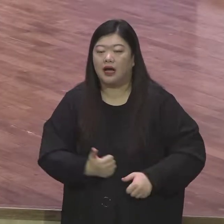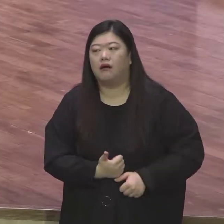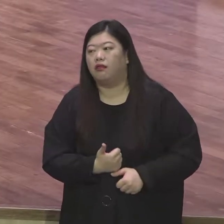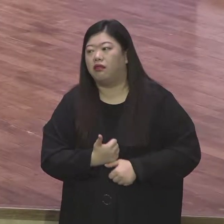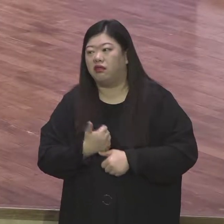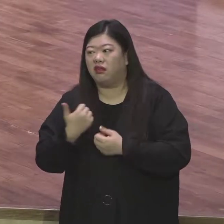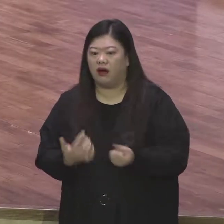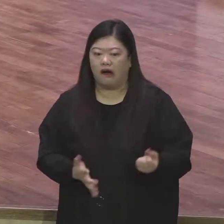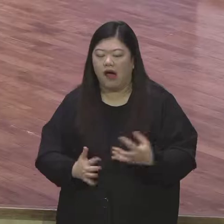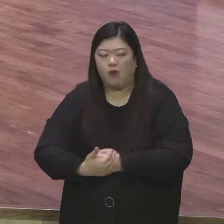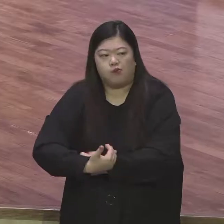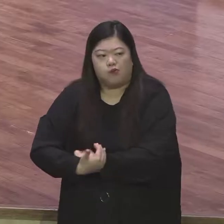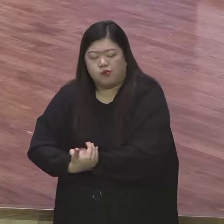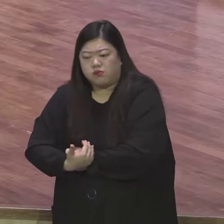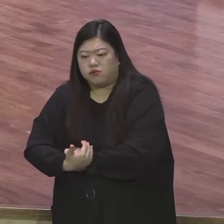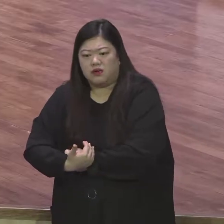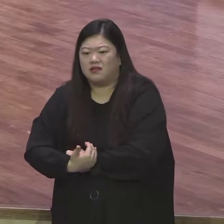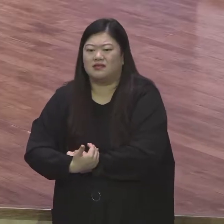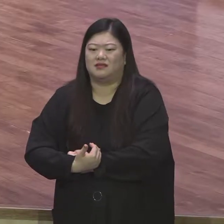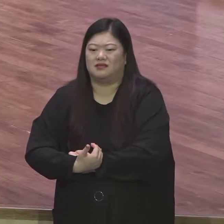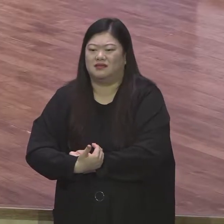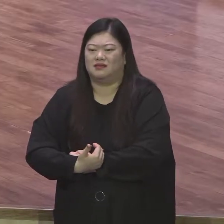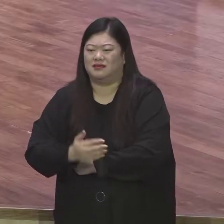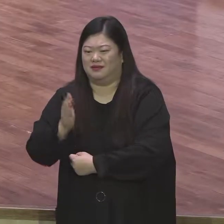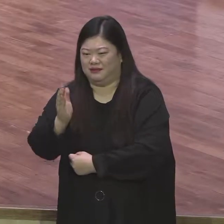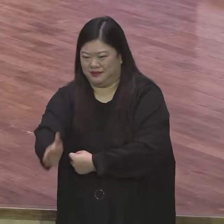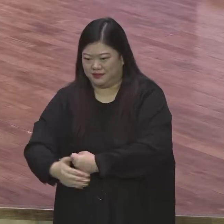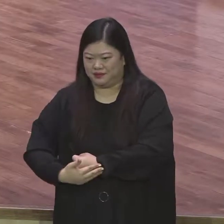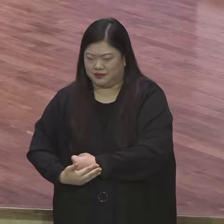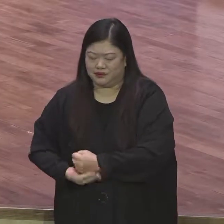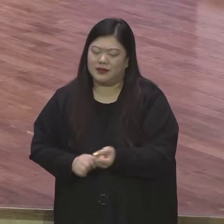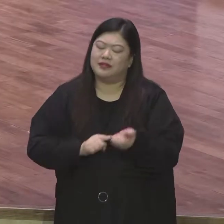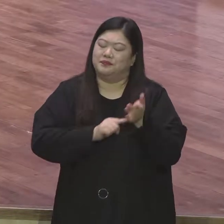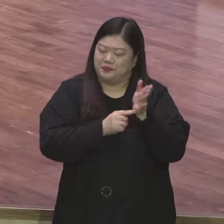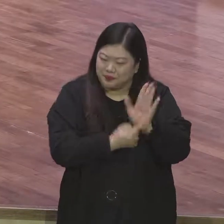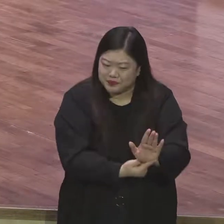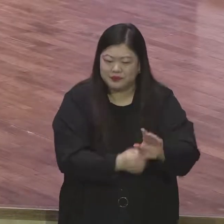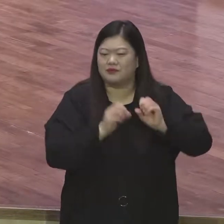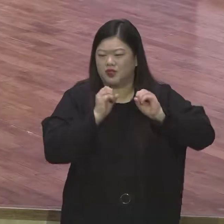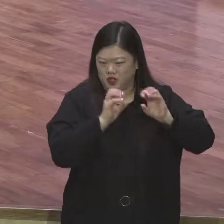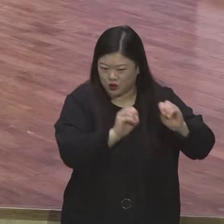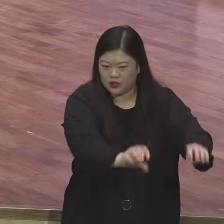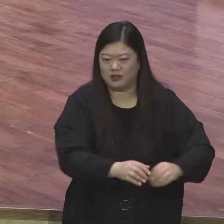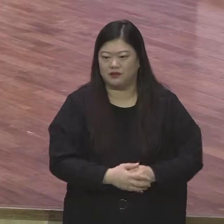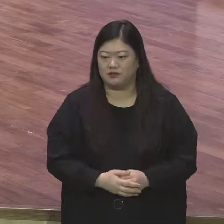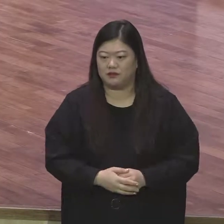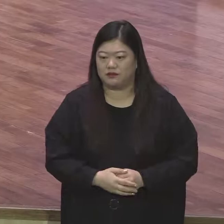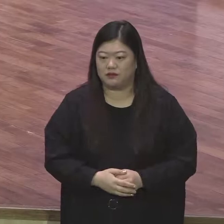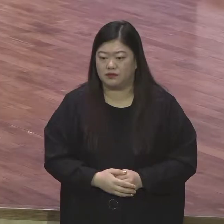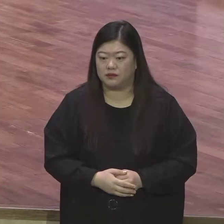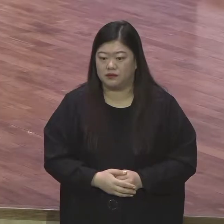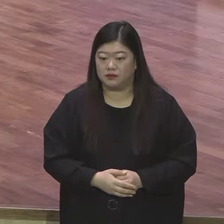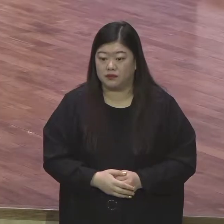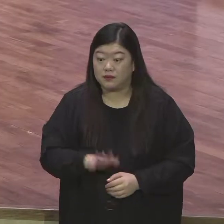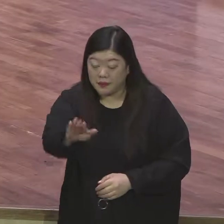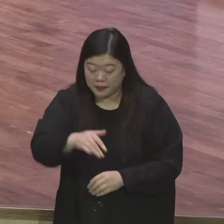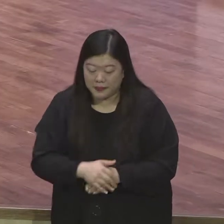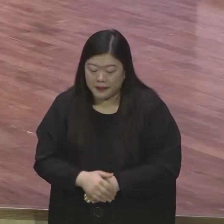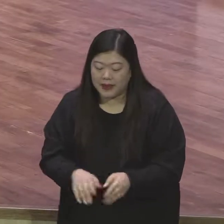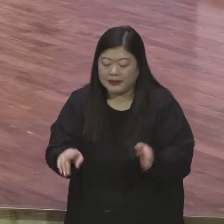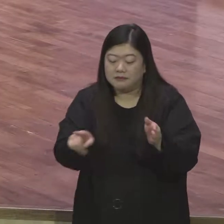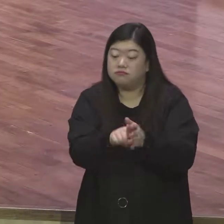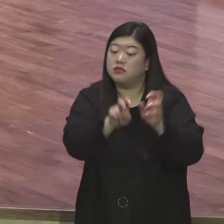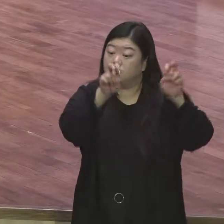그래서 우리 예언계 모든 성도들은 이런 영적 존재감을 가지고 있어야 돼. 불신자들 이런 거 없어요. 종교인들 이런 거